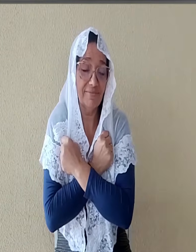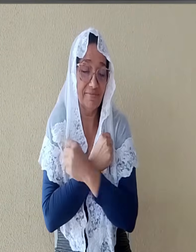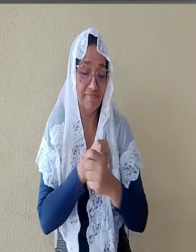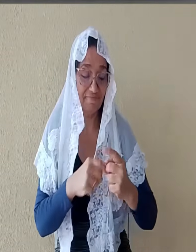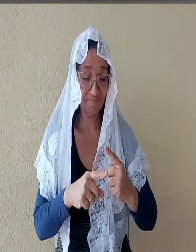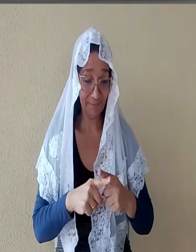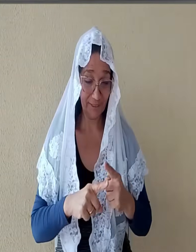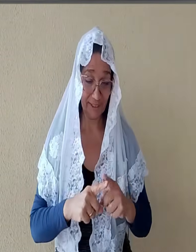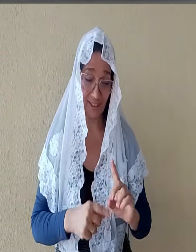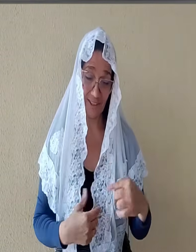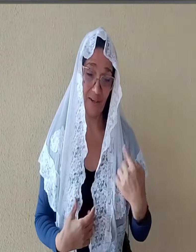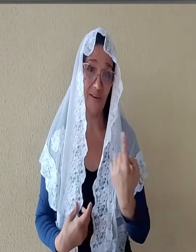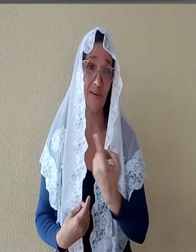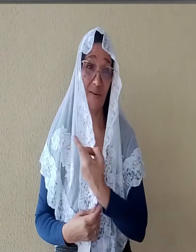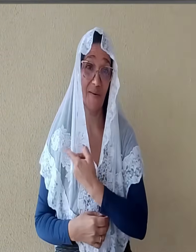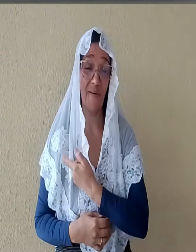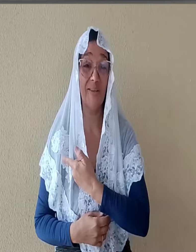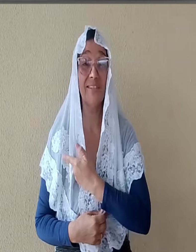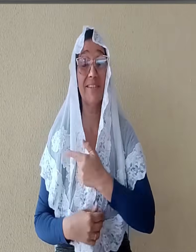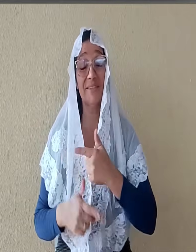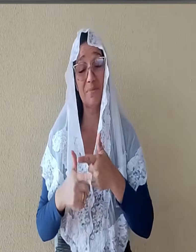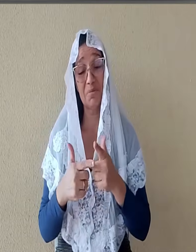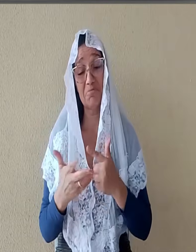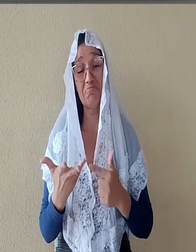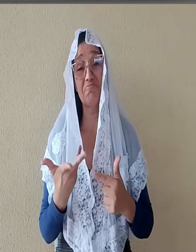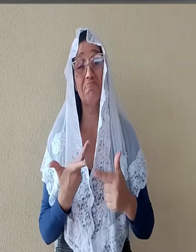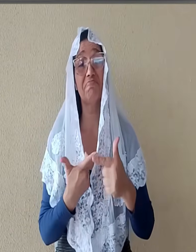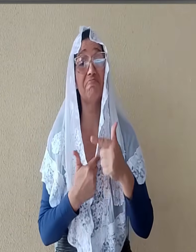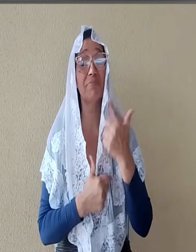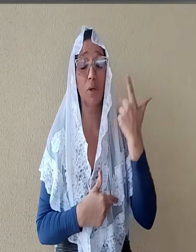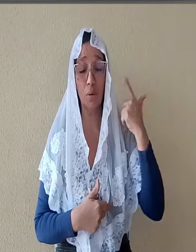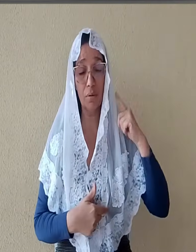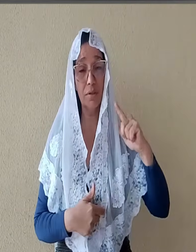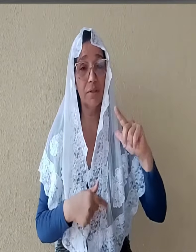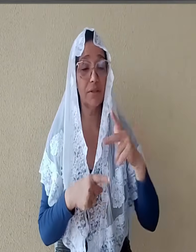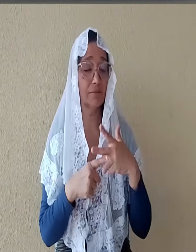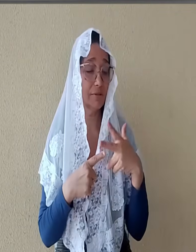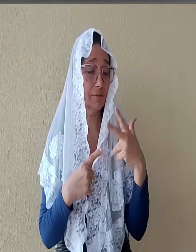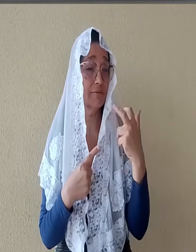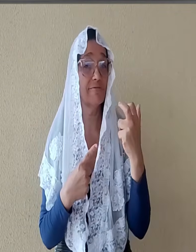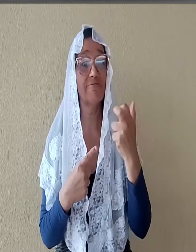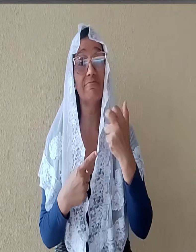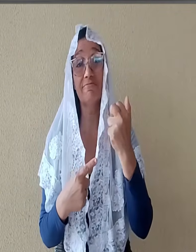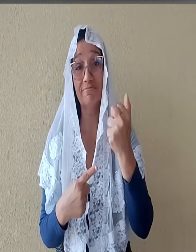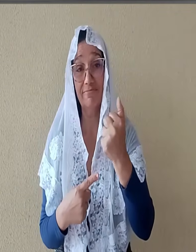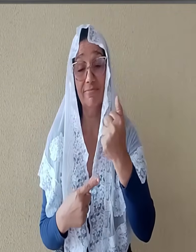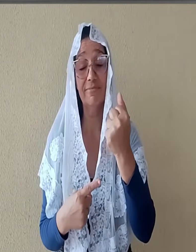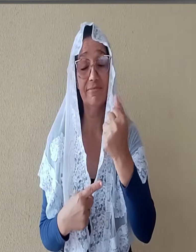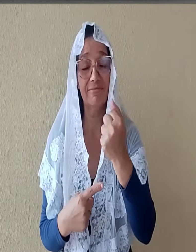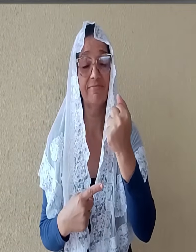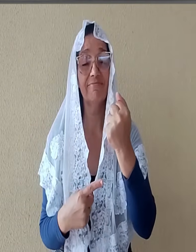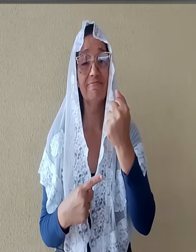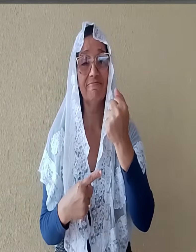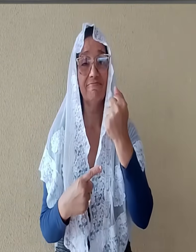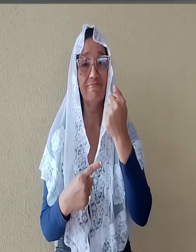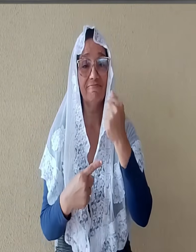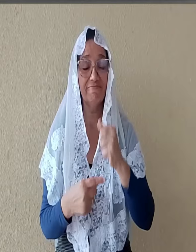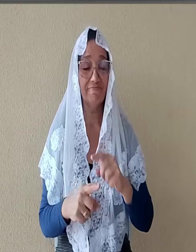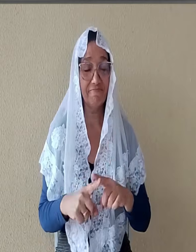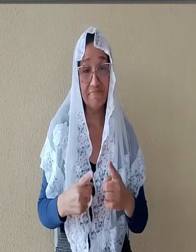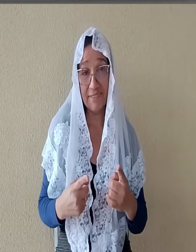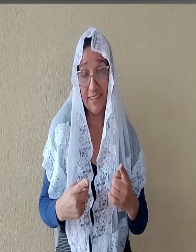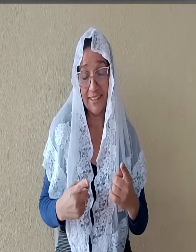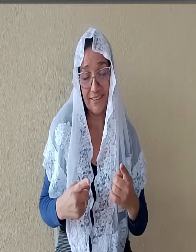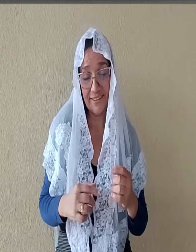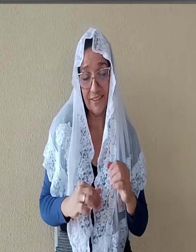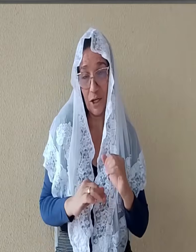serva e do servo de Deus, irmãos. Nada é em vão nesta terra, irmãos, mas tem muita coisas para